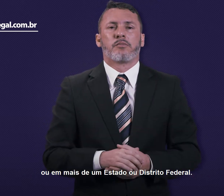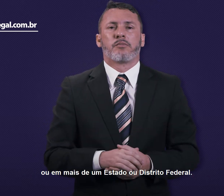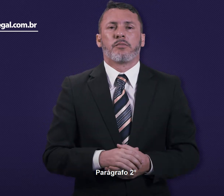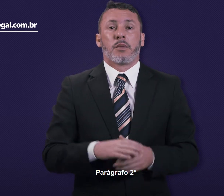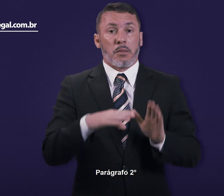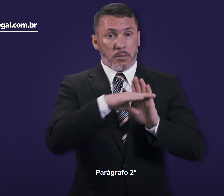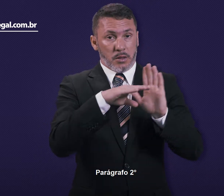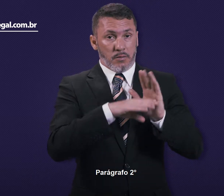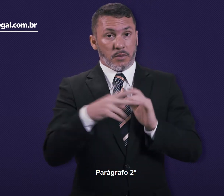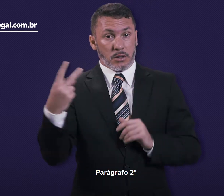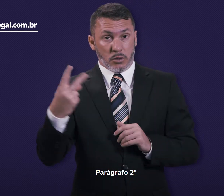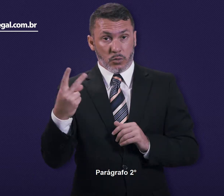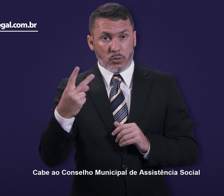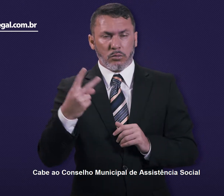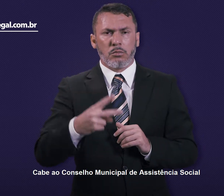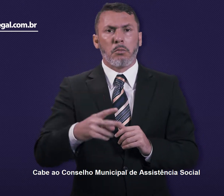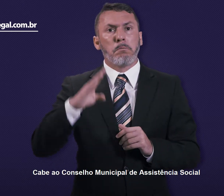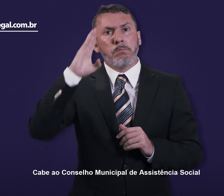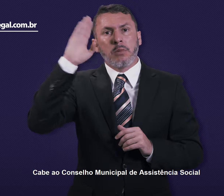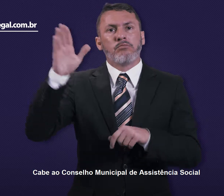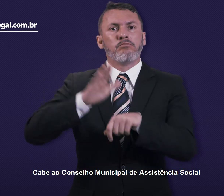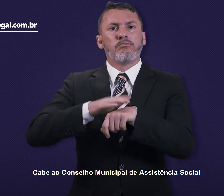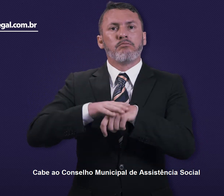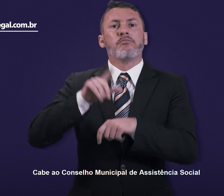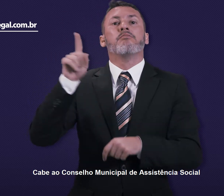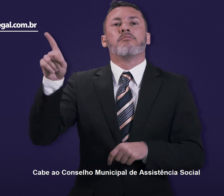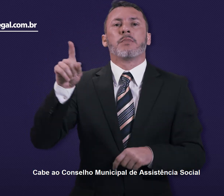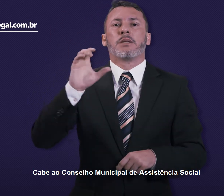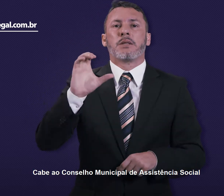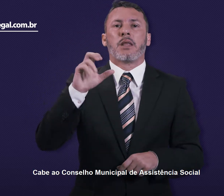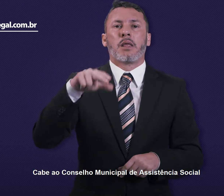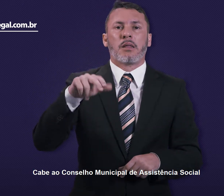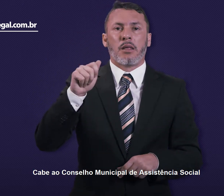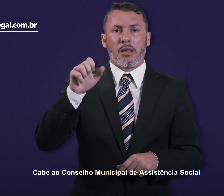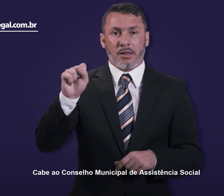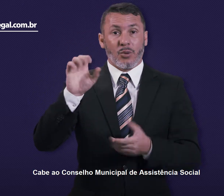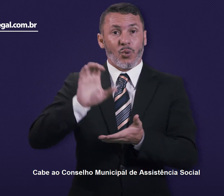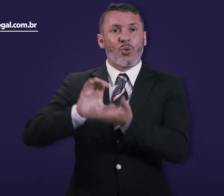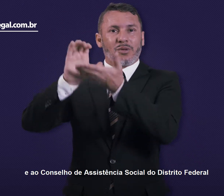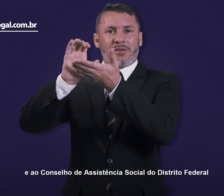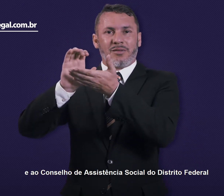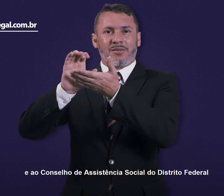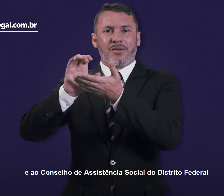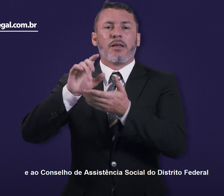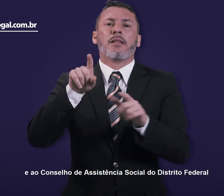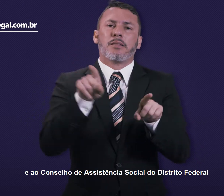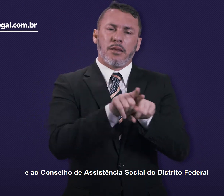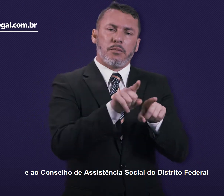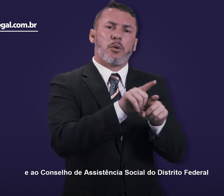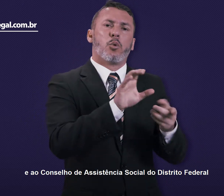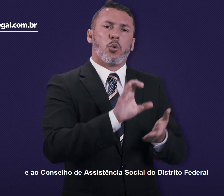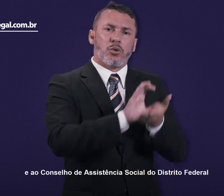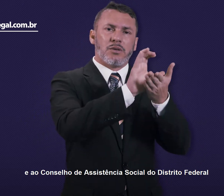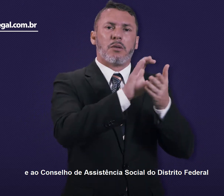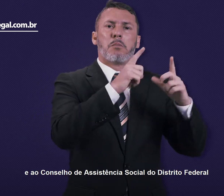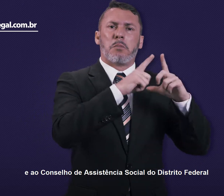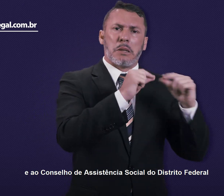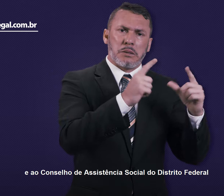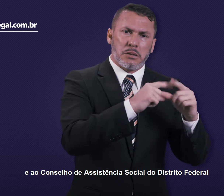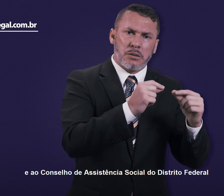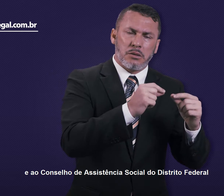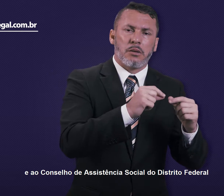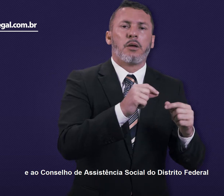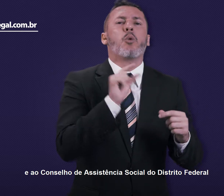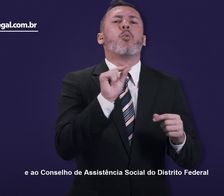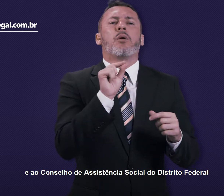Distrito Federal. Parágrafo 2º. Cabe ao Conselho Municipal de Assistência Social e ao Conselho de Assistência Social